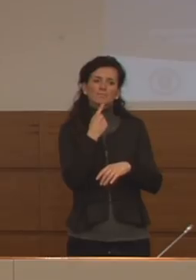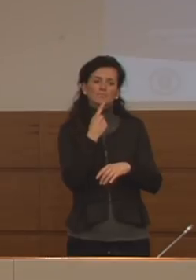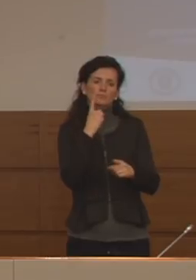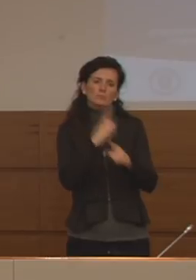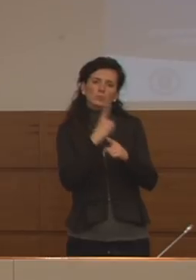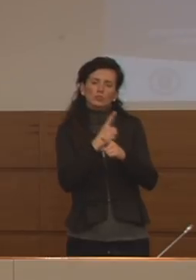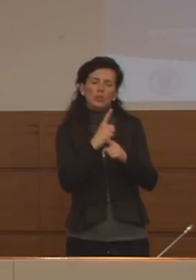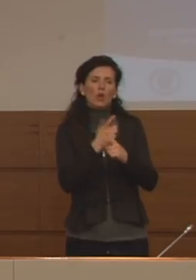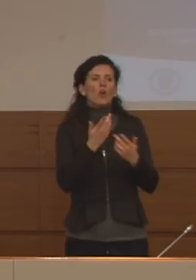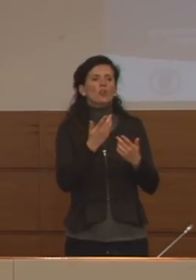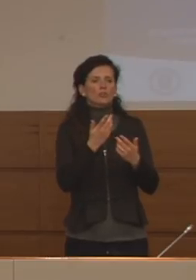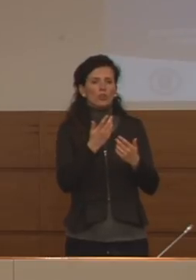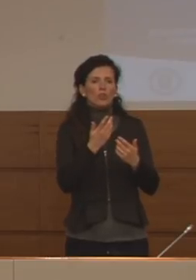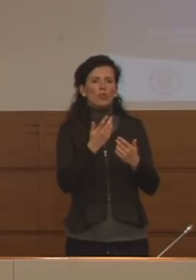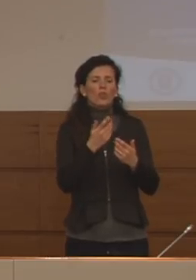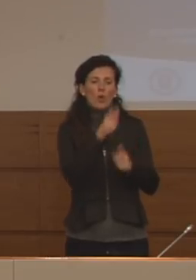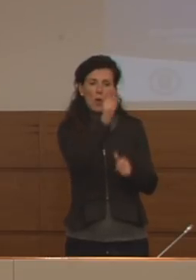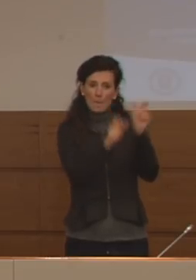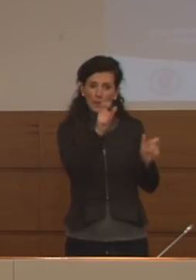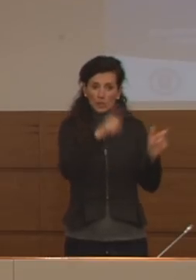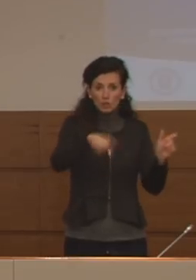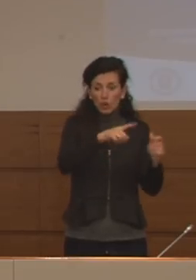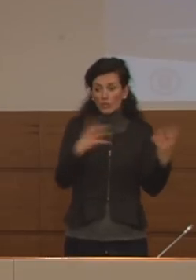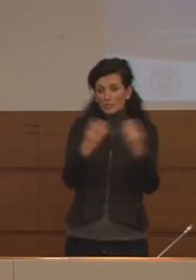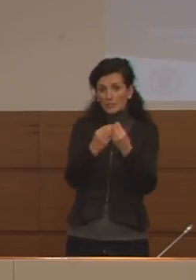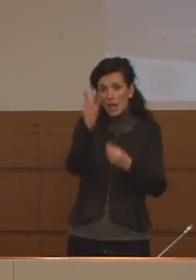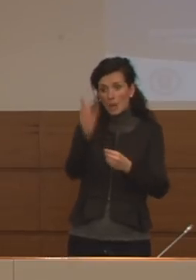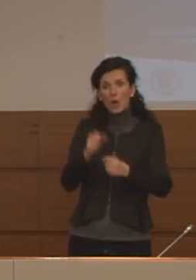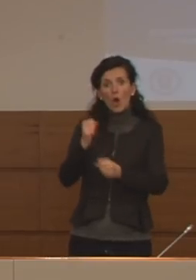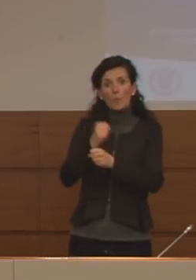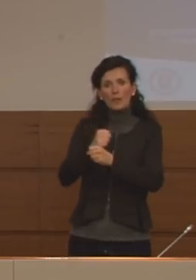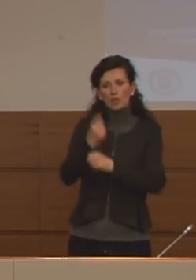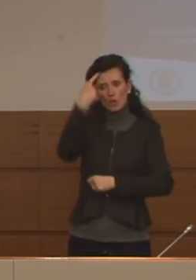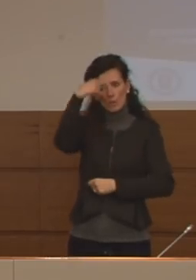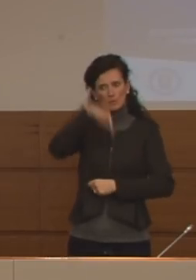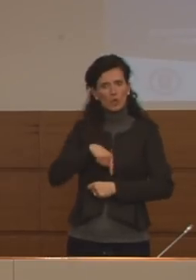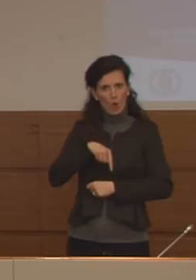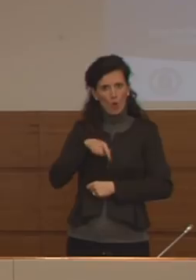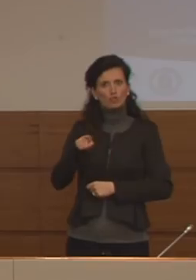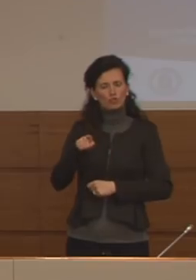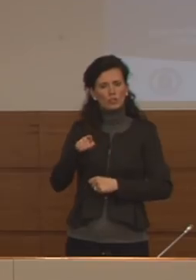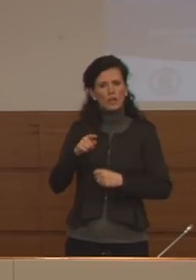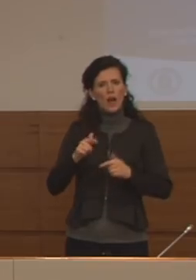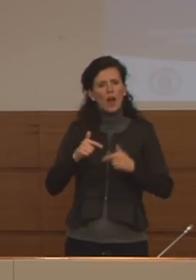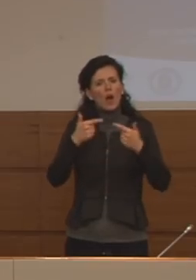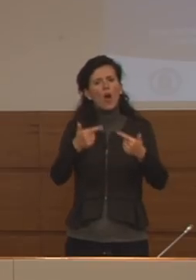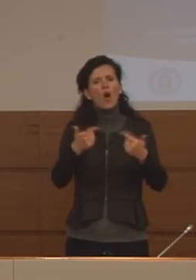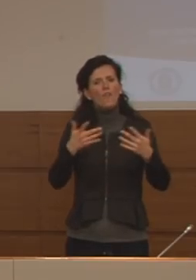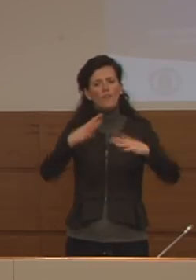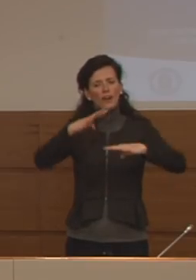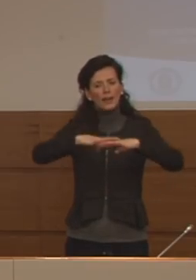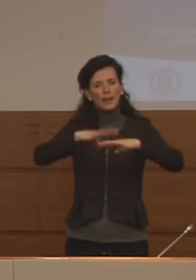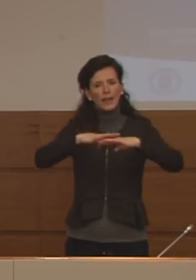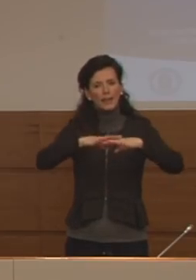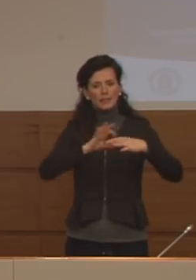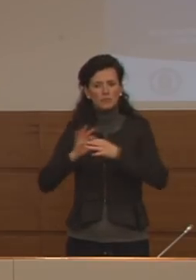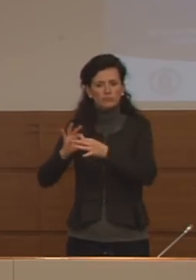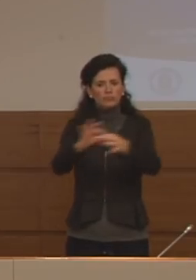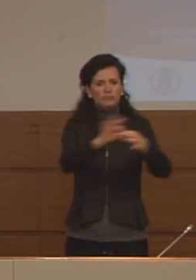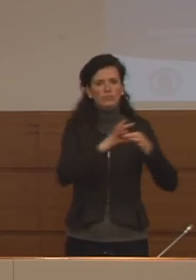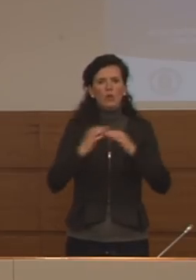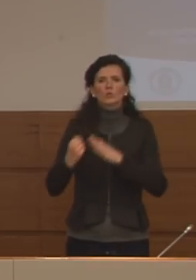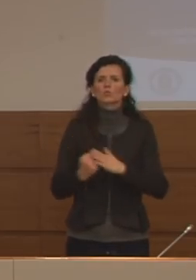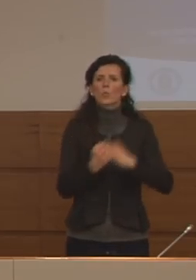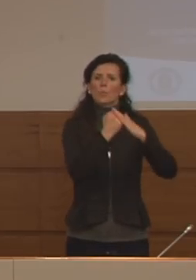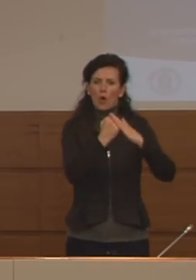di psicologia che operano all'interno delle aziende sanitarie per poter offrire una rete coordinata di supporto e prevenzione